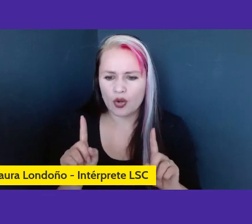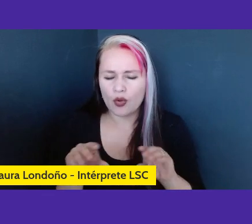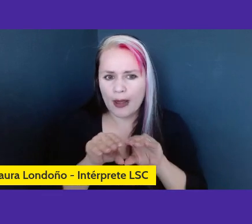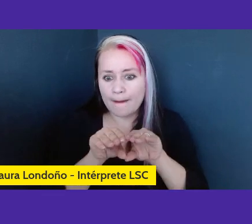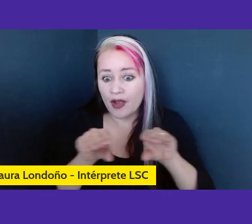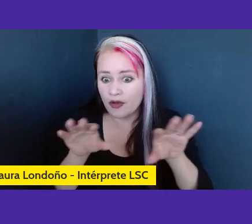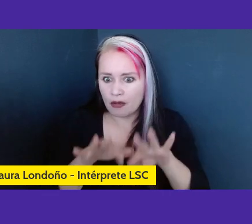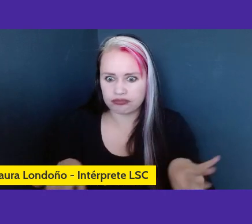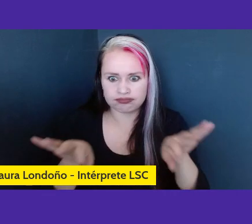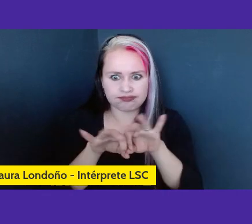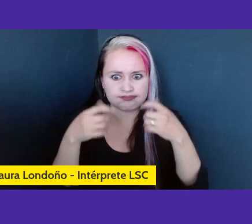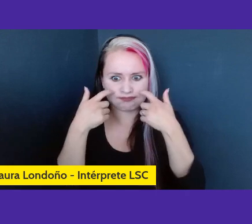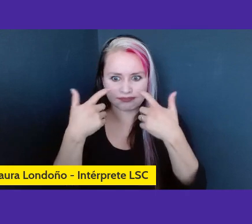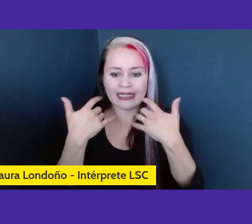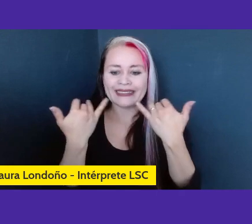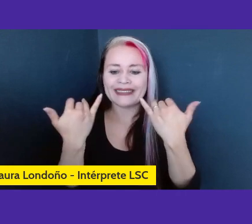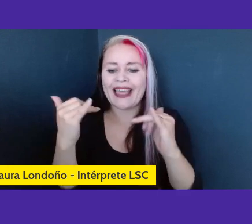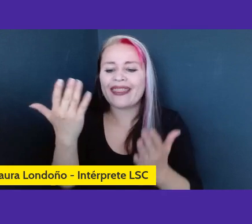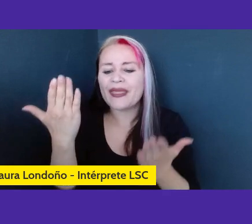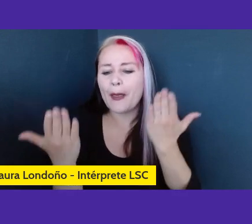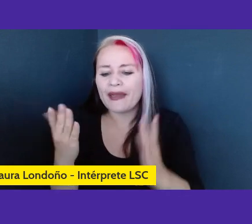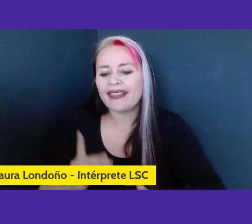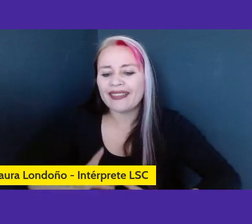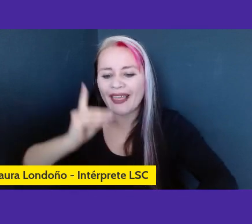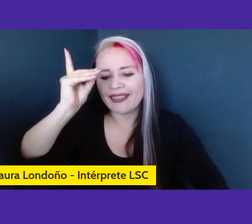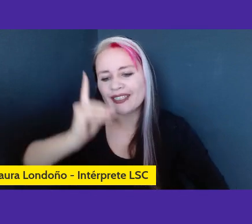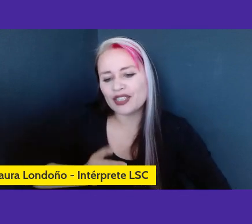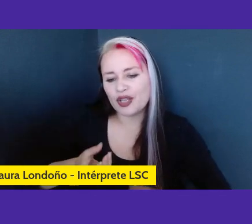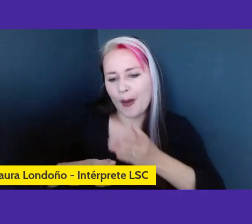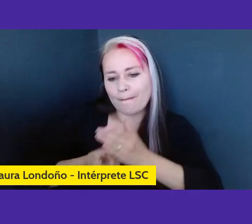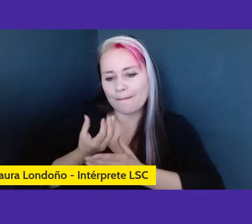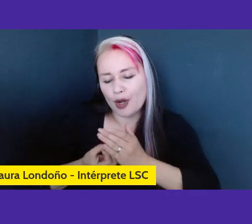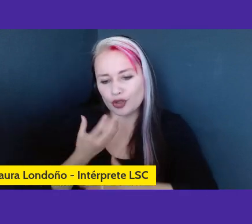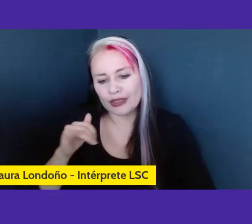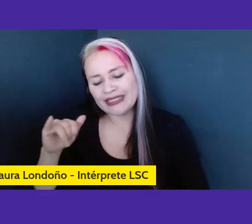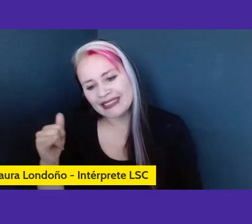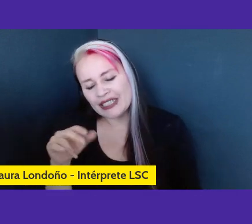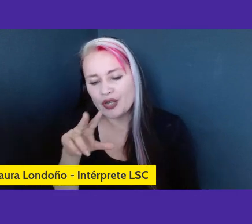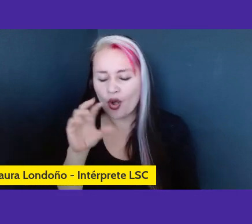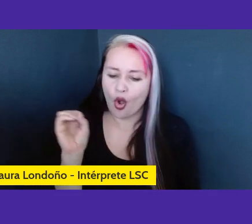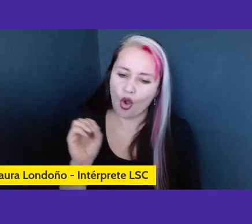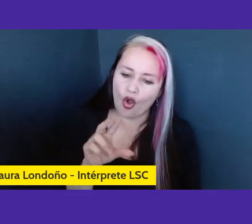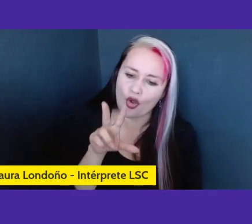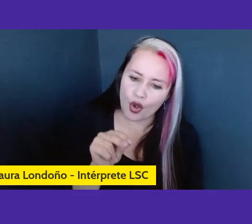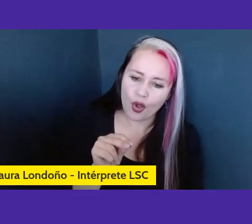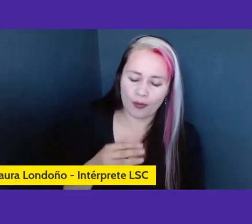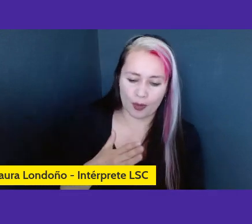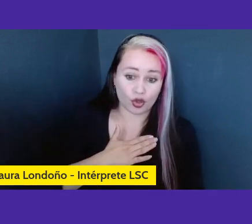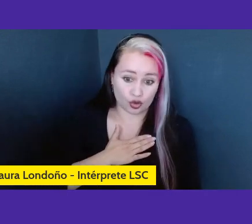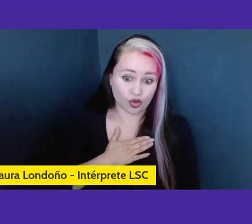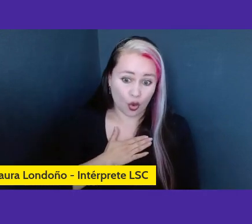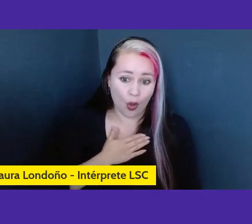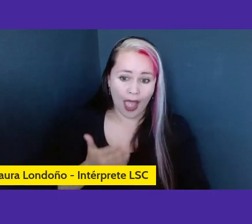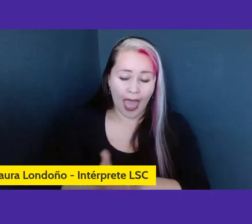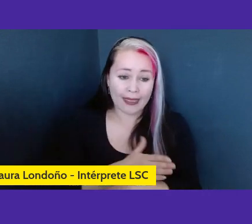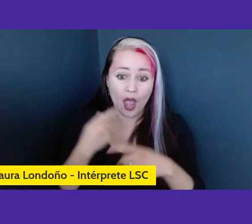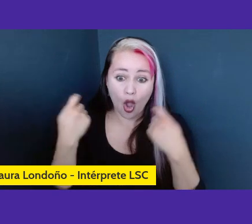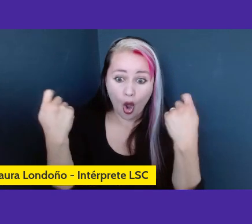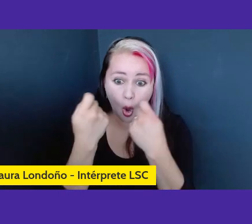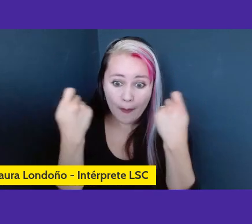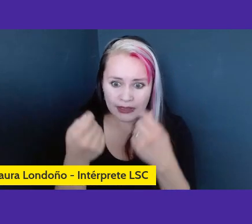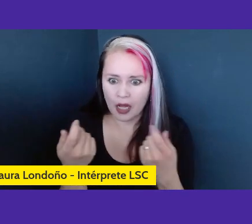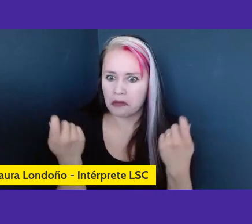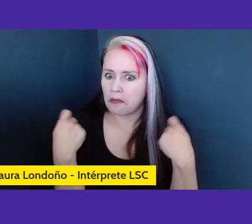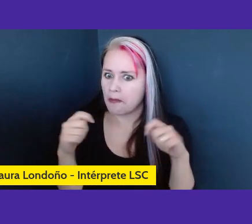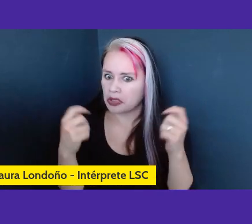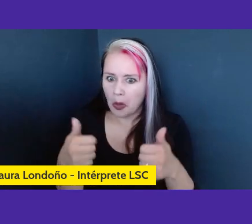Ahí ya depende, es una decisión del productor si lo quiere hacer o no, pero yo he tenido películas comerciales que las hemos vendido muy bien y no he ido